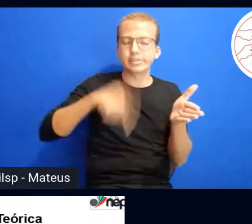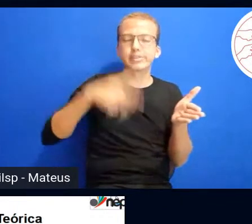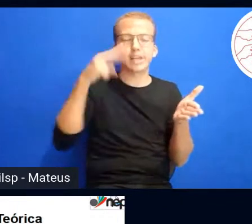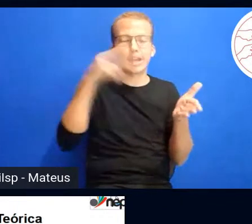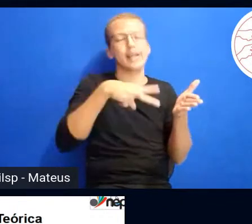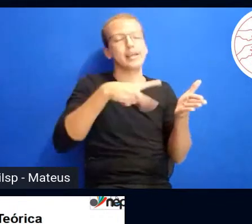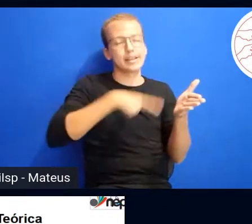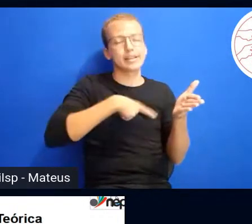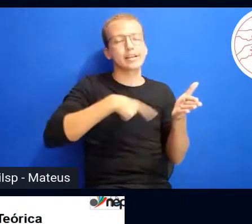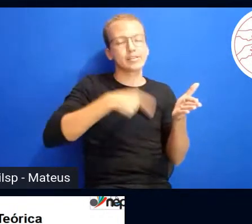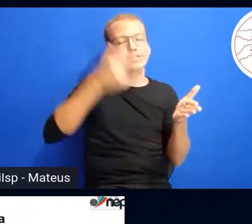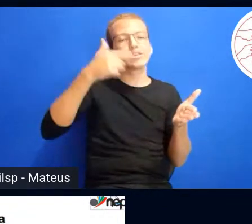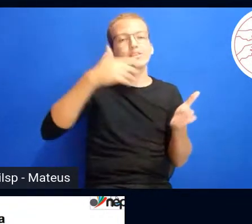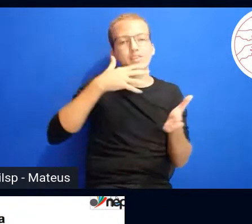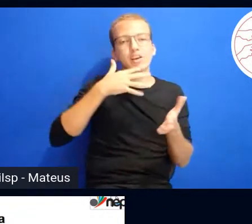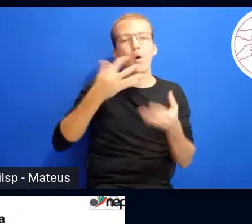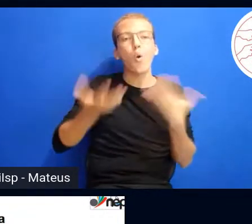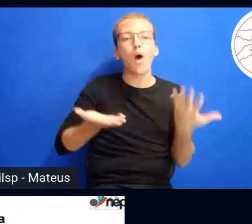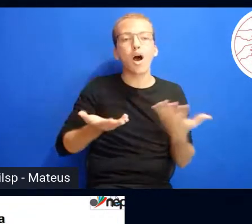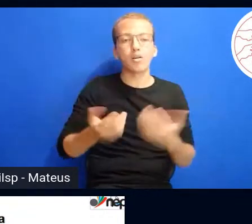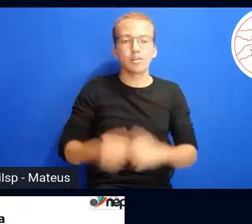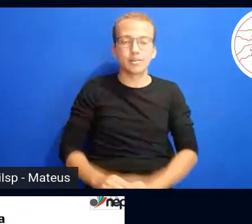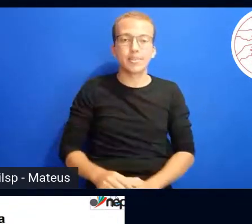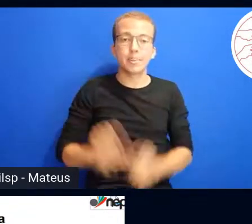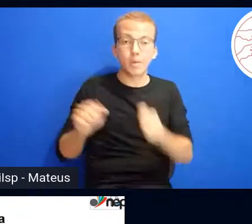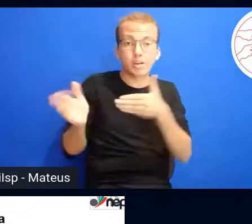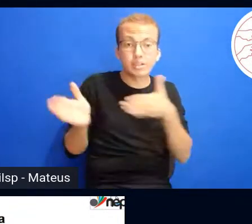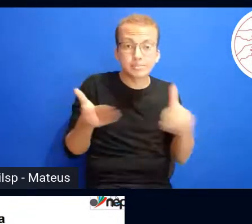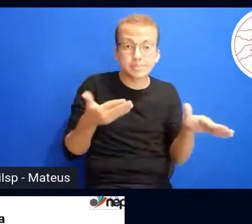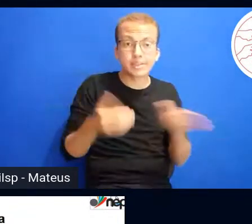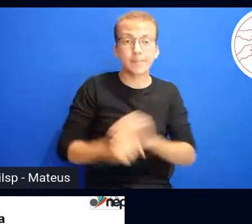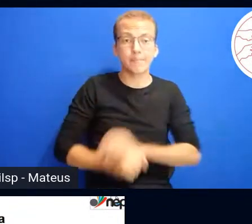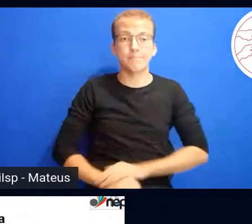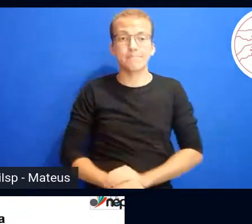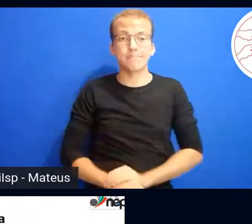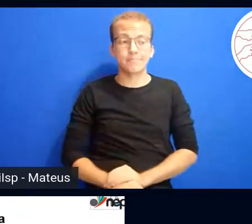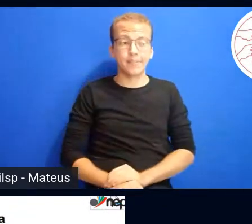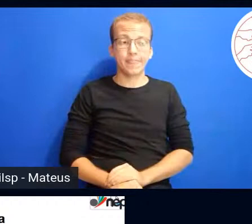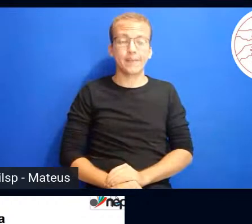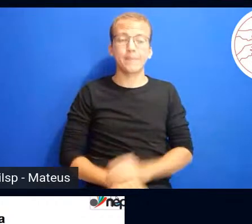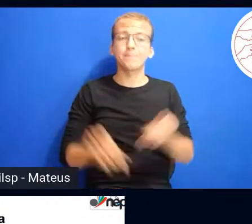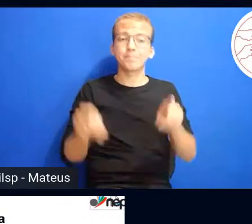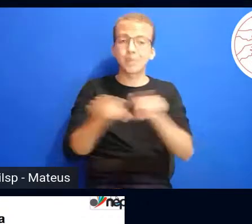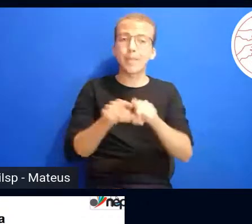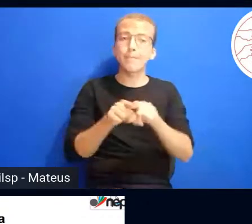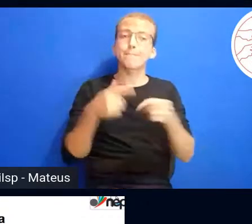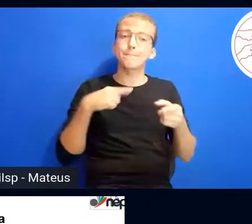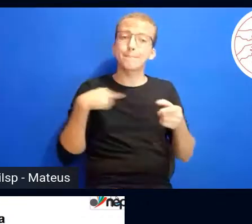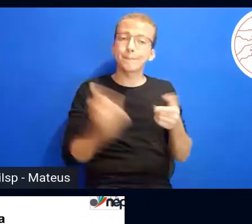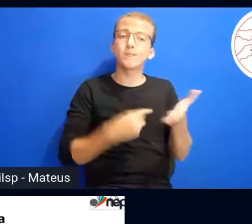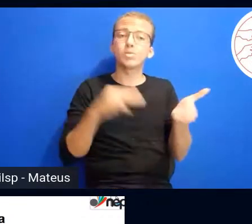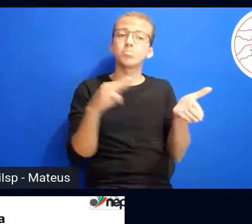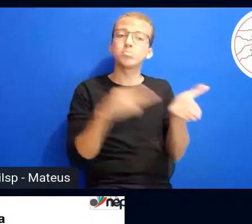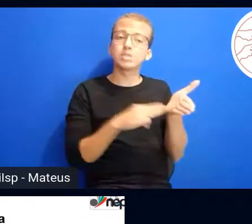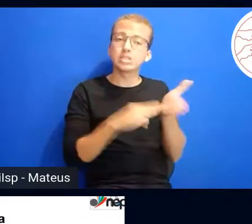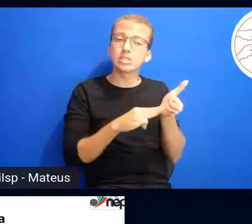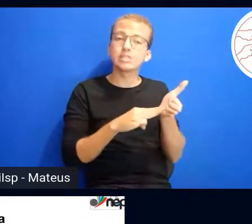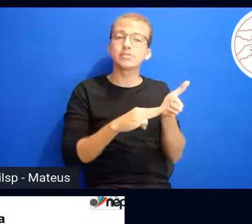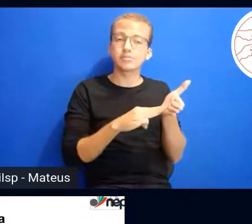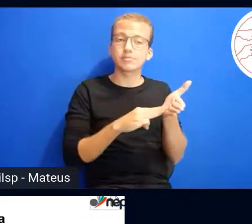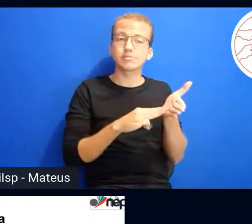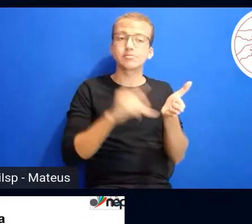capítulo. Pode passar, por favor. A metodologia desse capítulo, ela é de abordagem